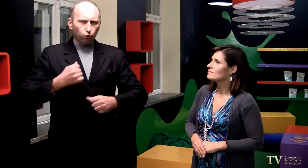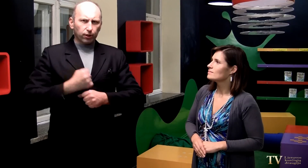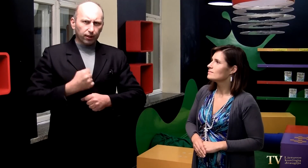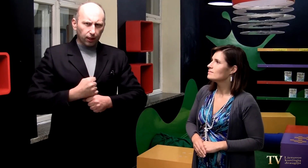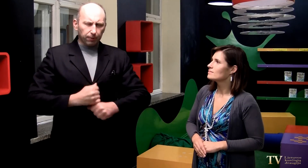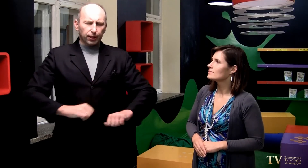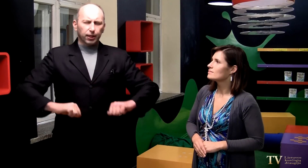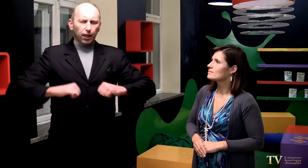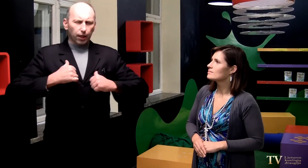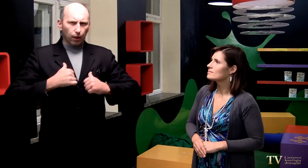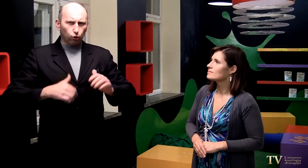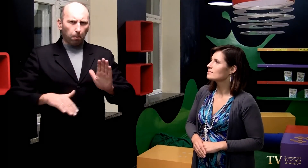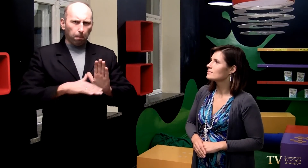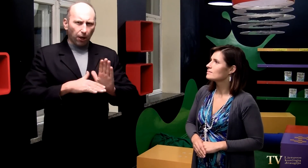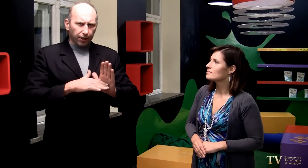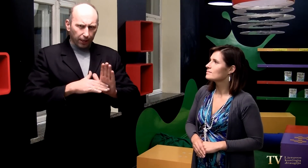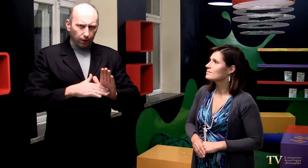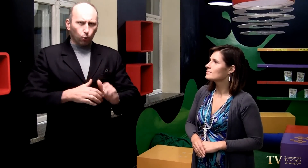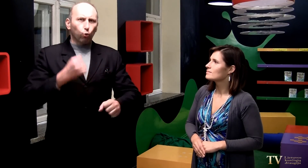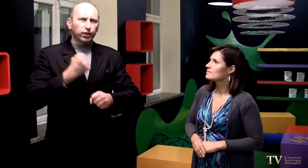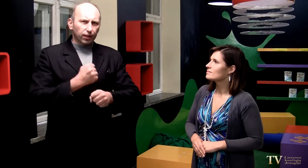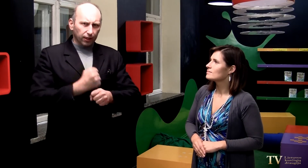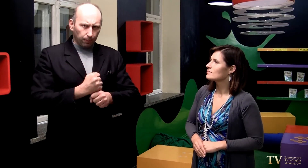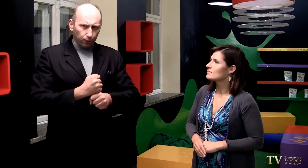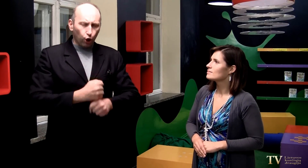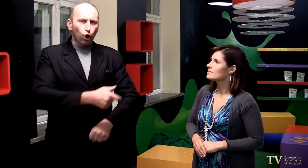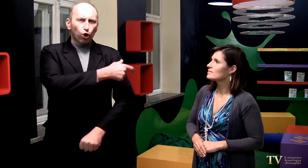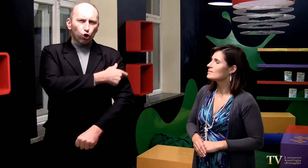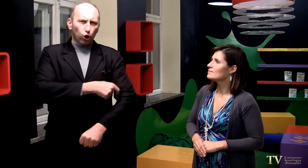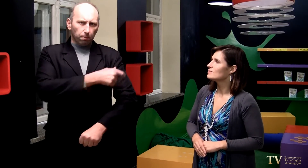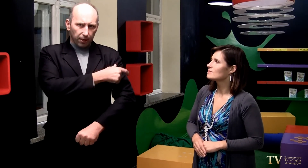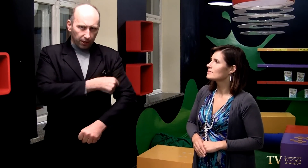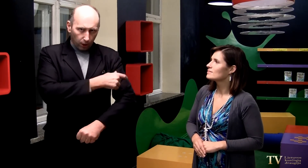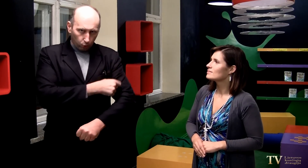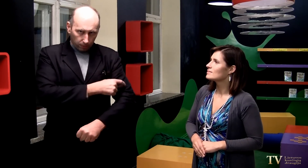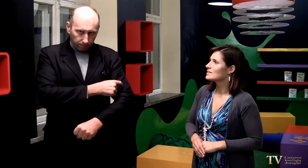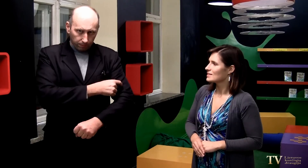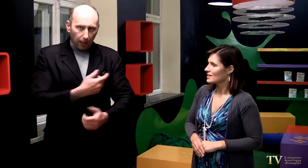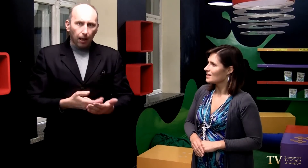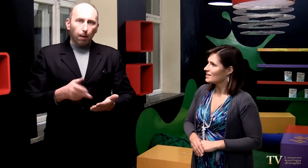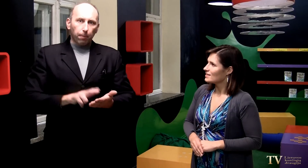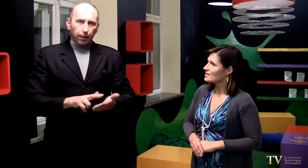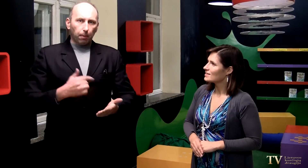stengiausi dirbti, stengiausi padirbti, užsidirbti šeimininkui, bet